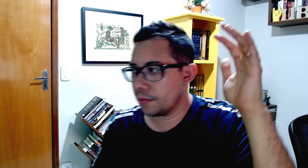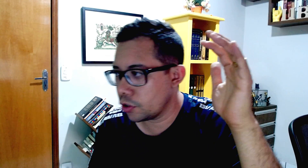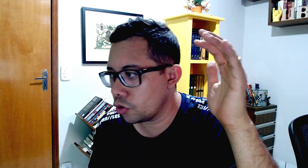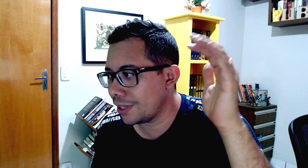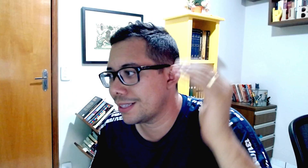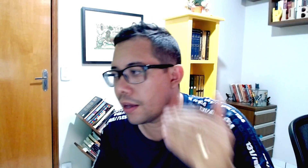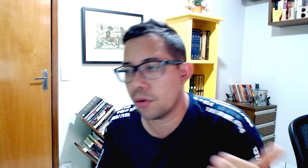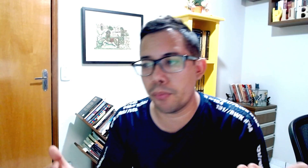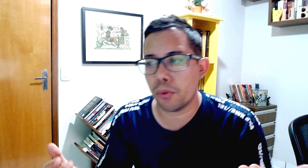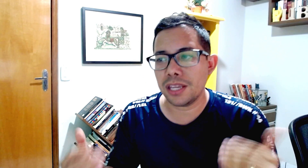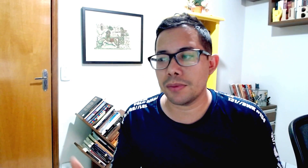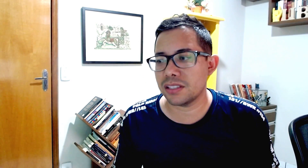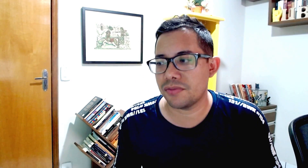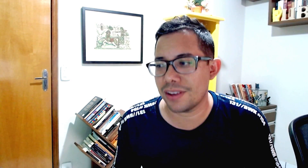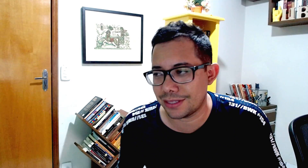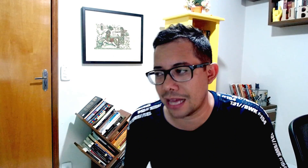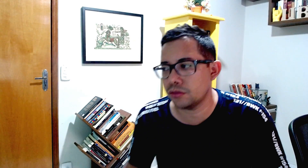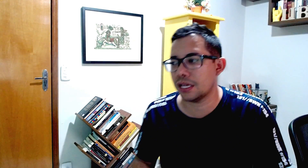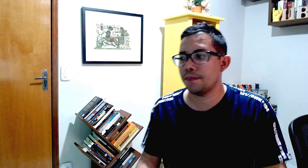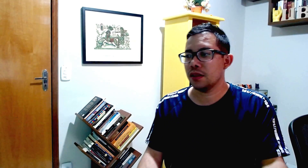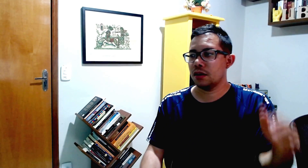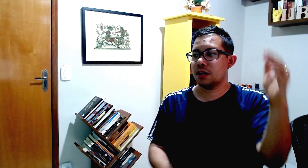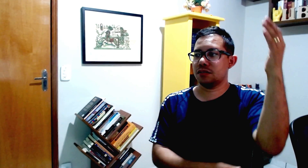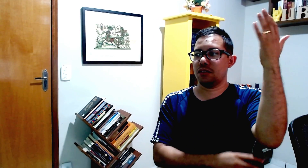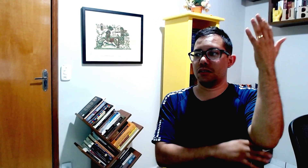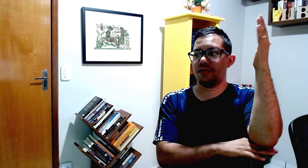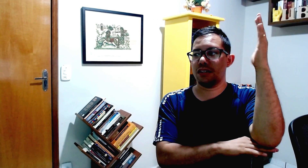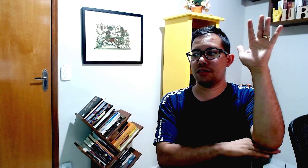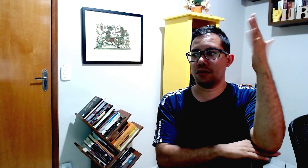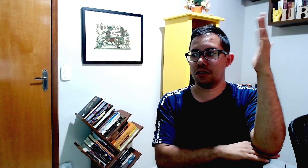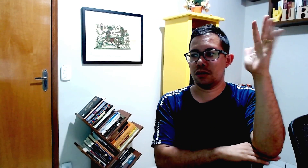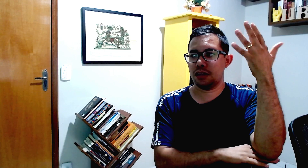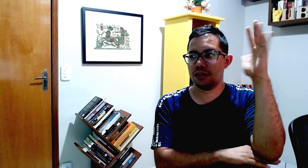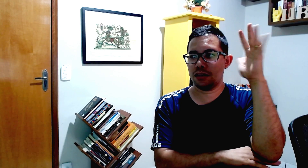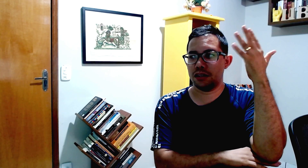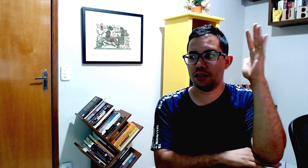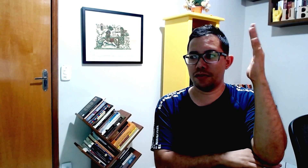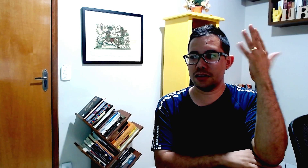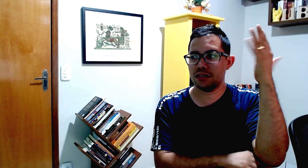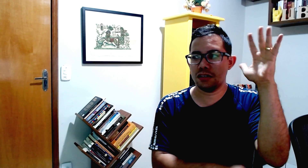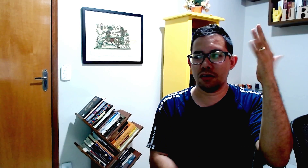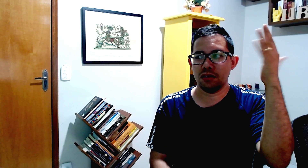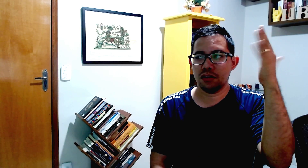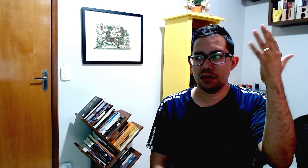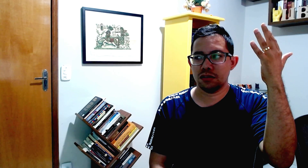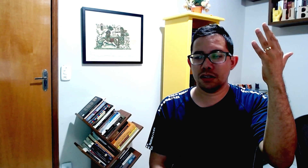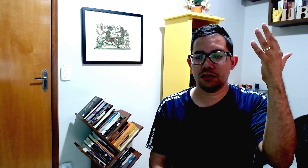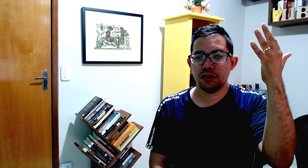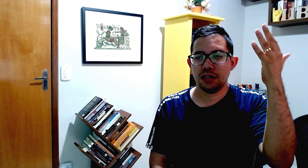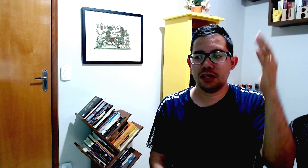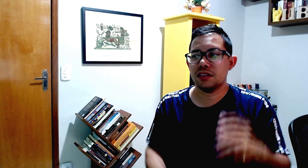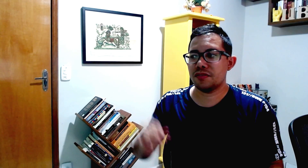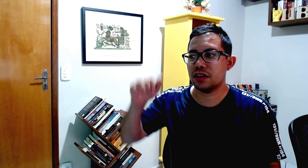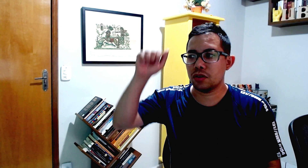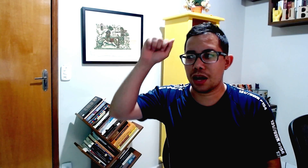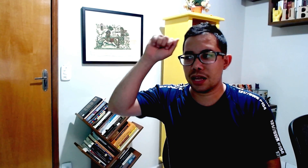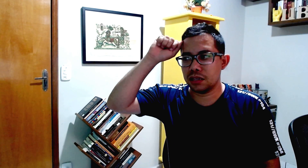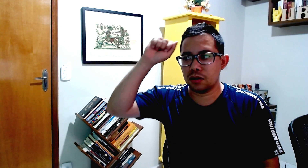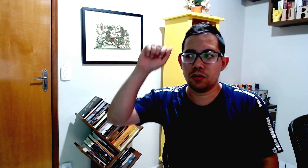Deixa eu tentar um pouquinho mais afastado, tá? Esse aqui você faz assim, ó. E aí você faz, ó, Adão